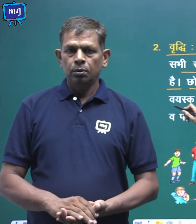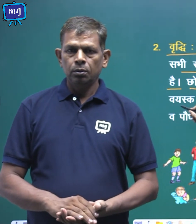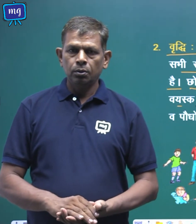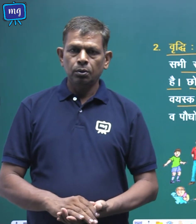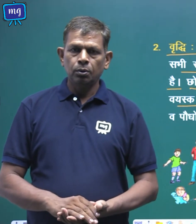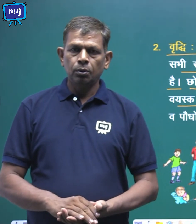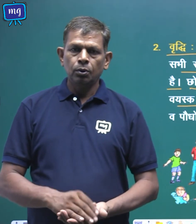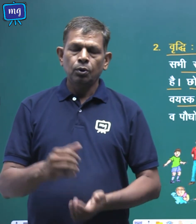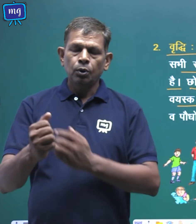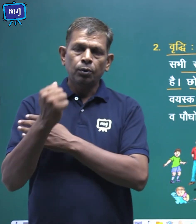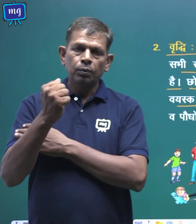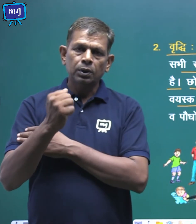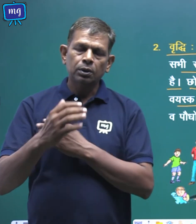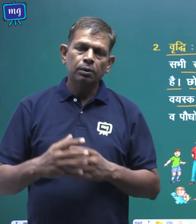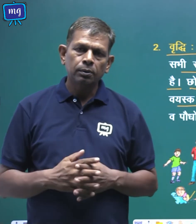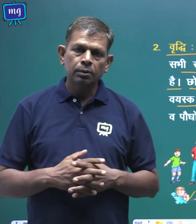वयस्क बन जाता है।